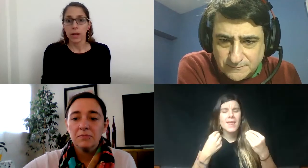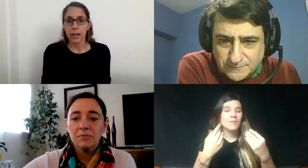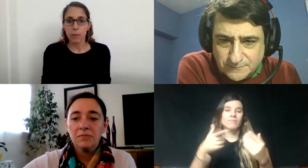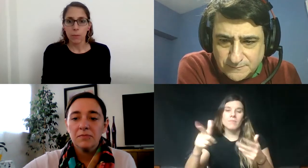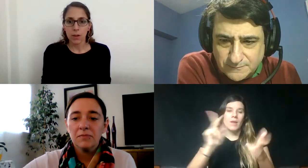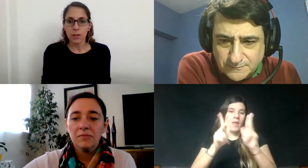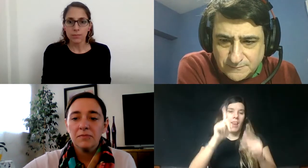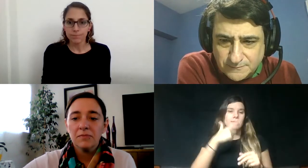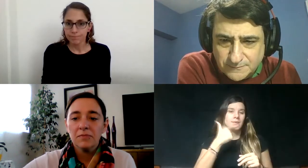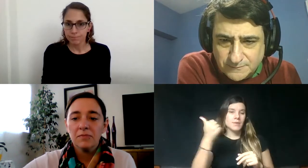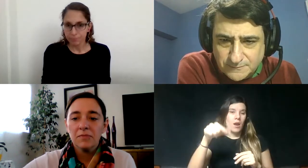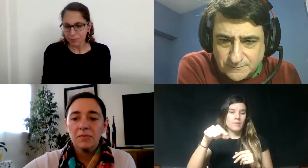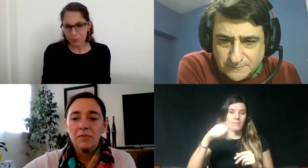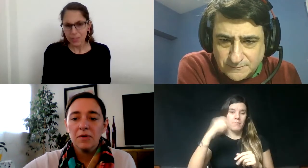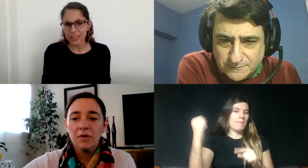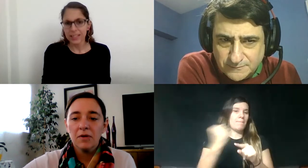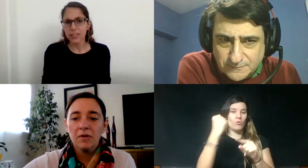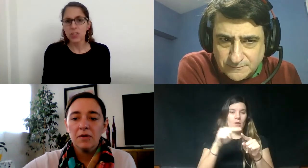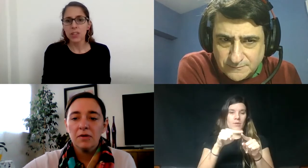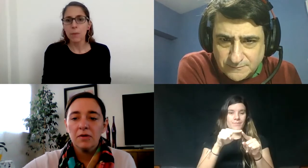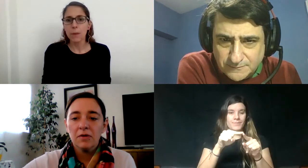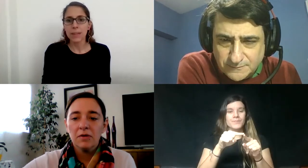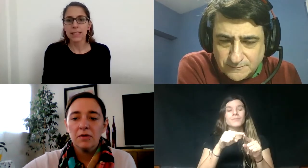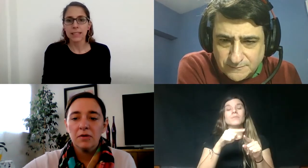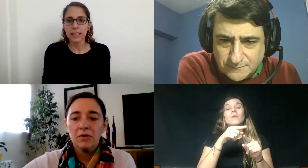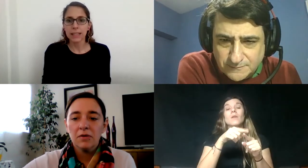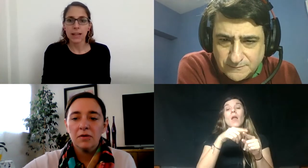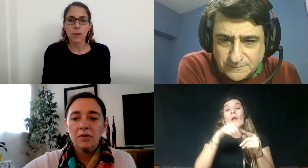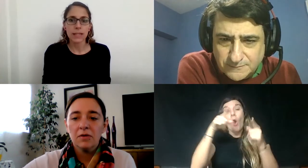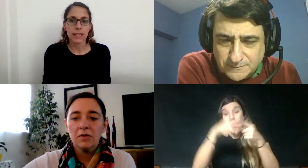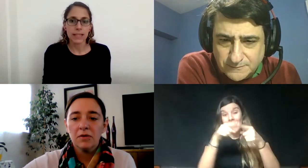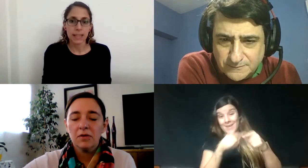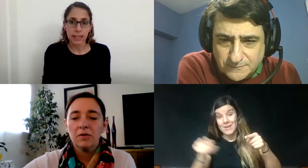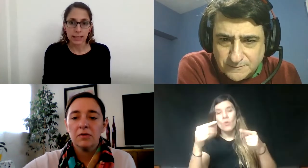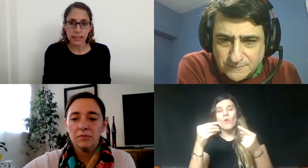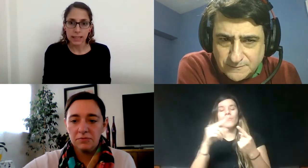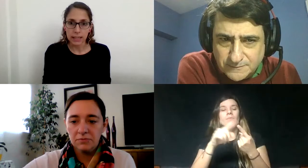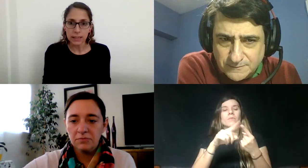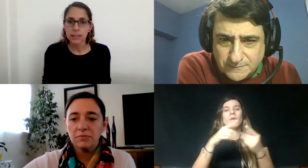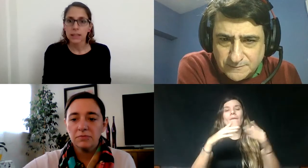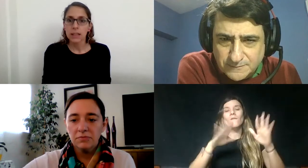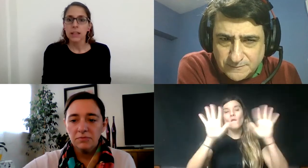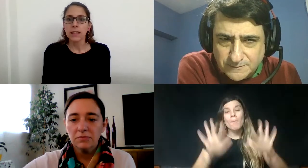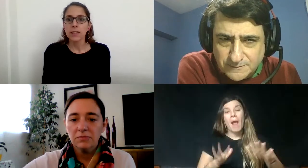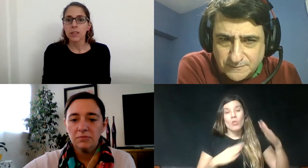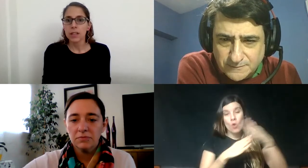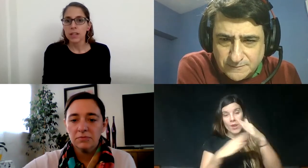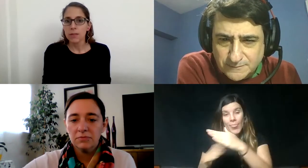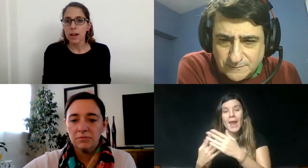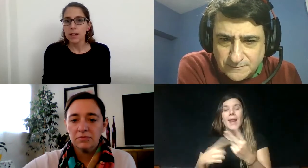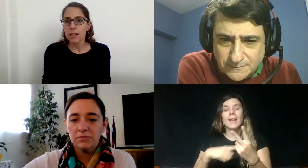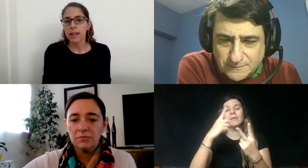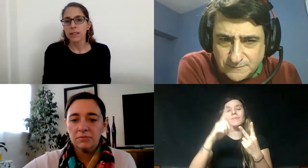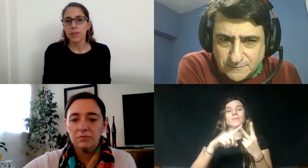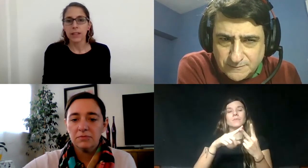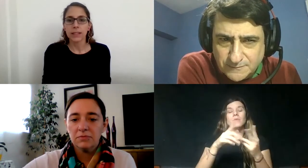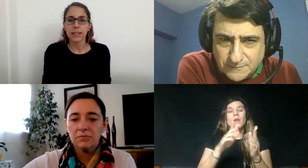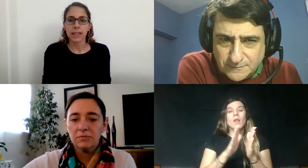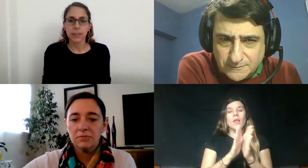Por ejemplo, teniendo siempre presente la lengua de señas argentina, y esto deriva